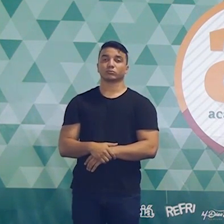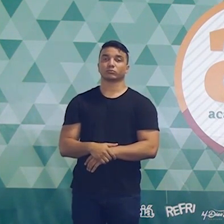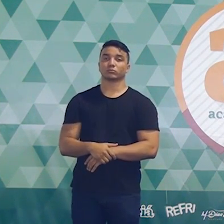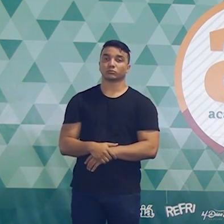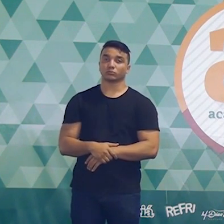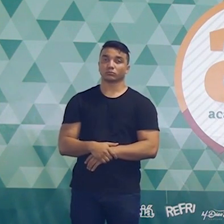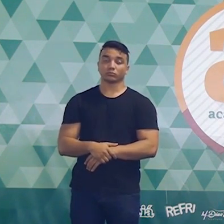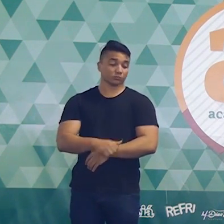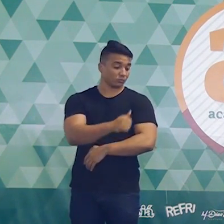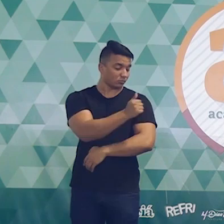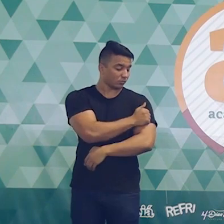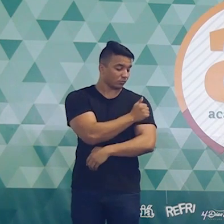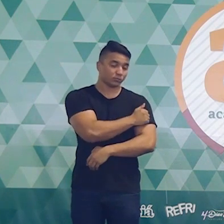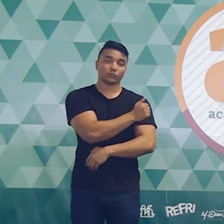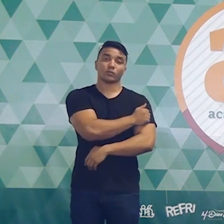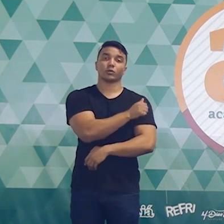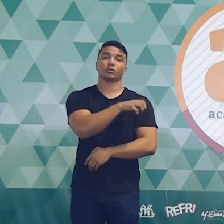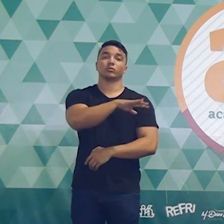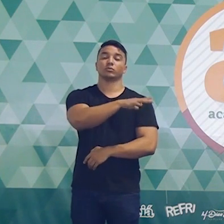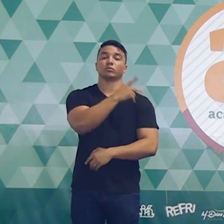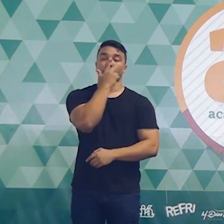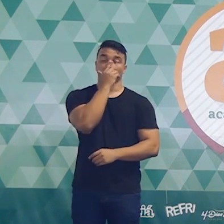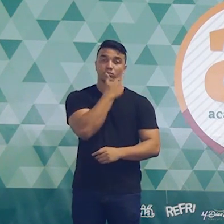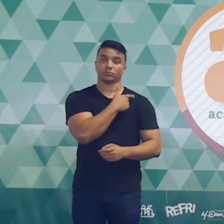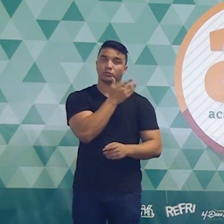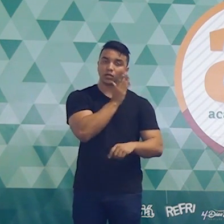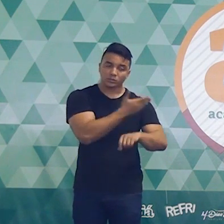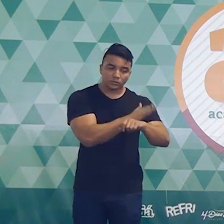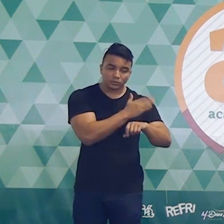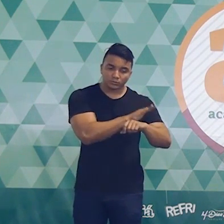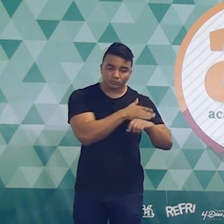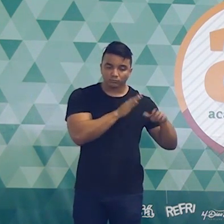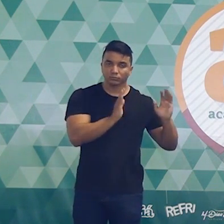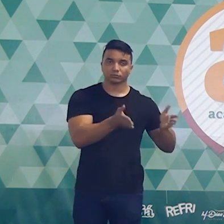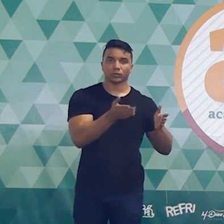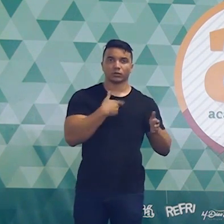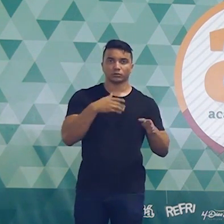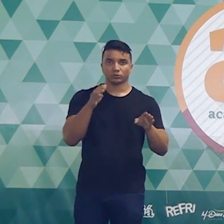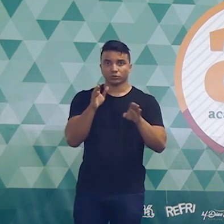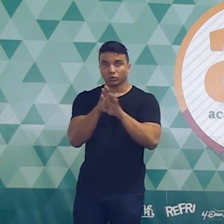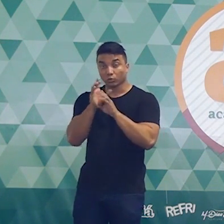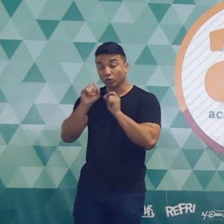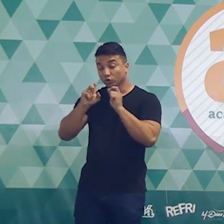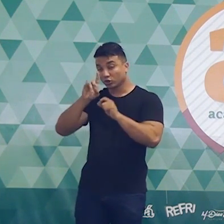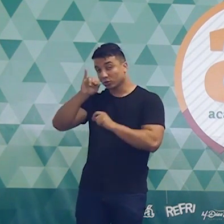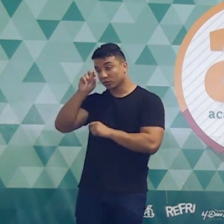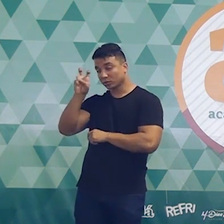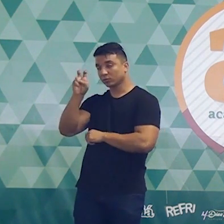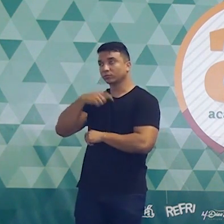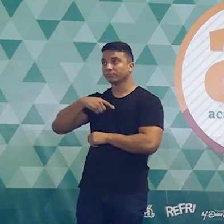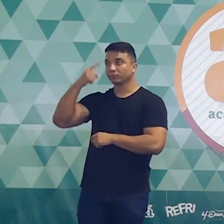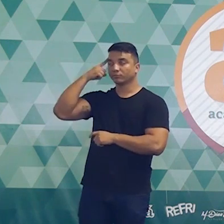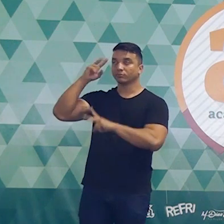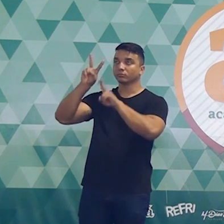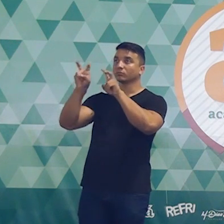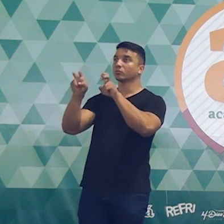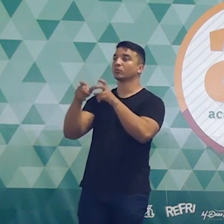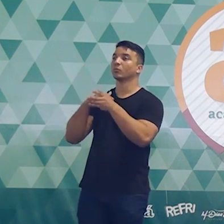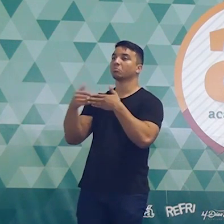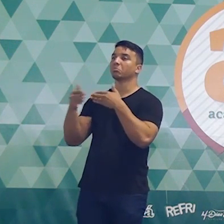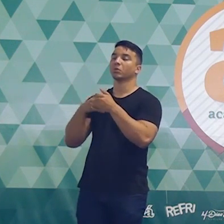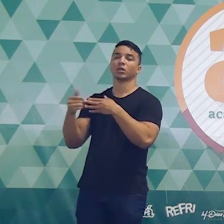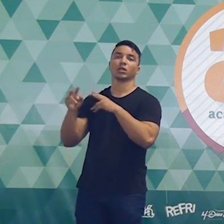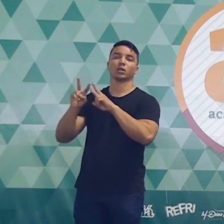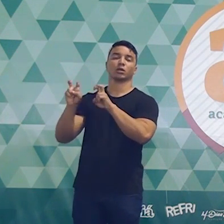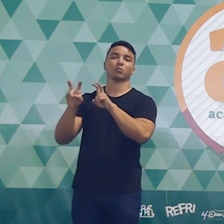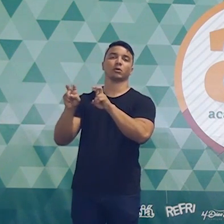Aluno treinado chega dia 5 sabendo o seguinte: colocaram um tema lá para mim. Colocaram um